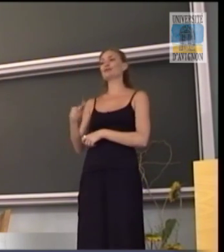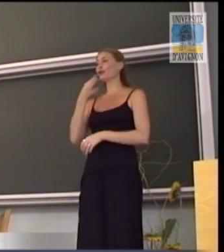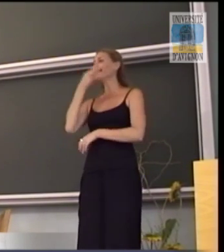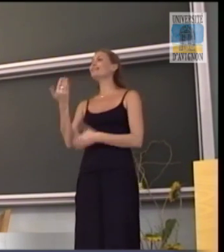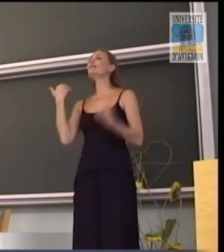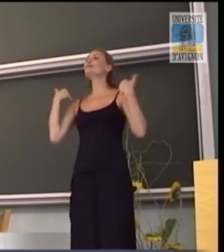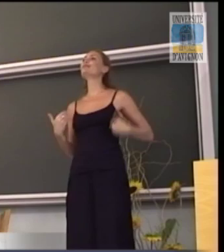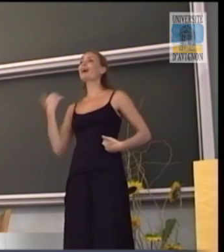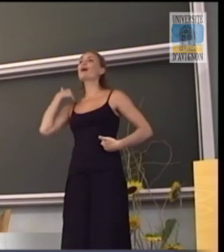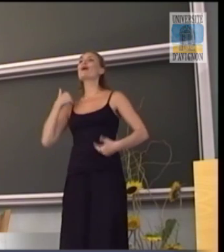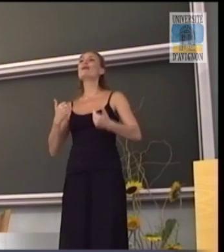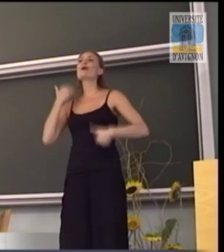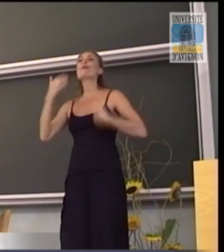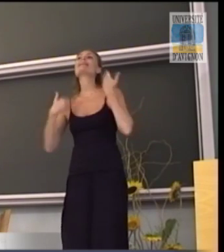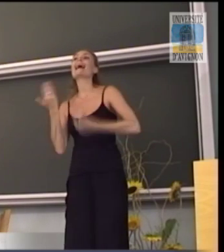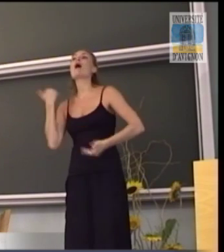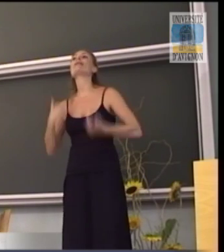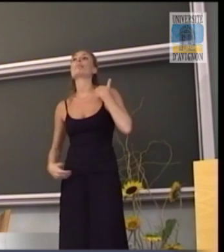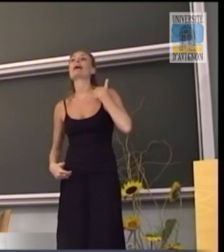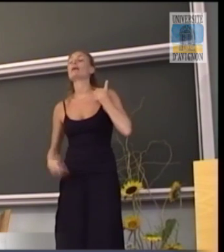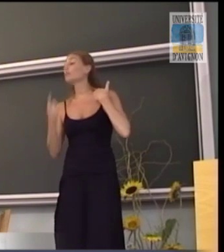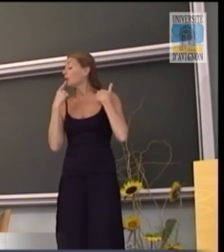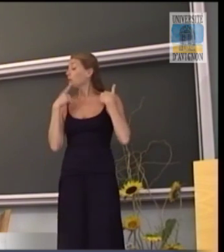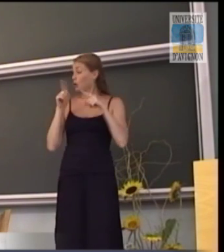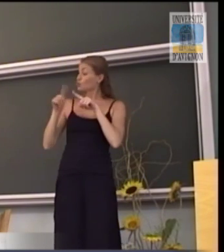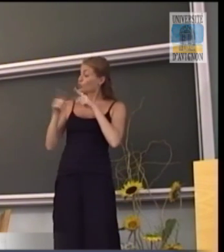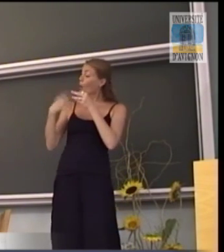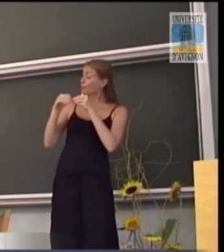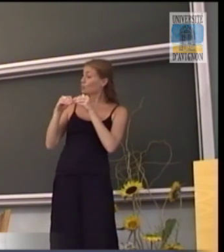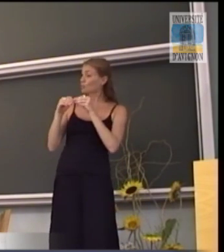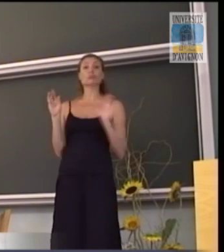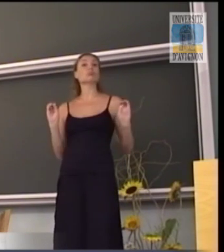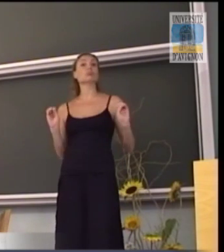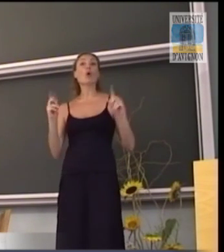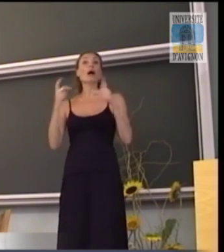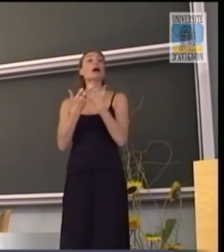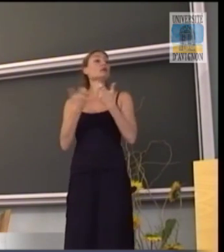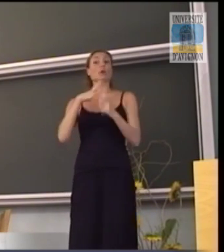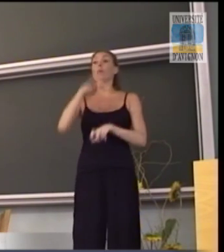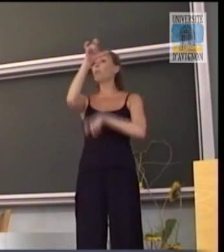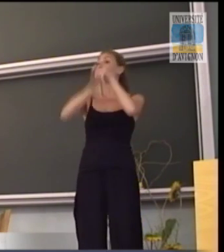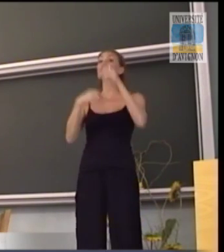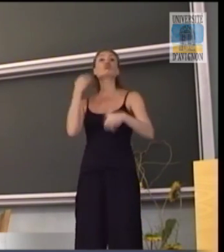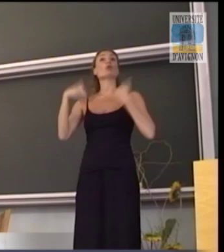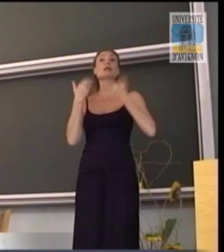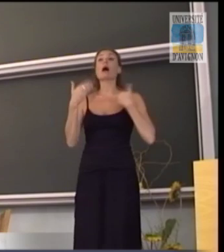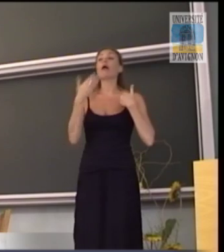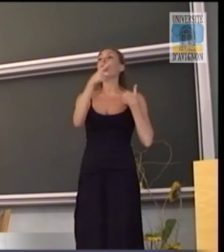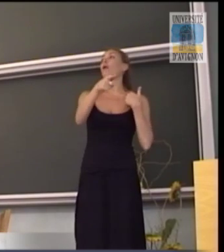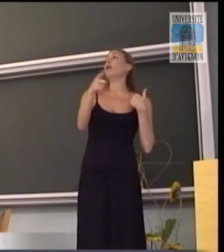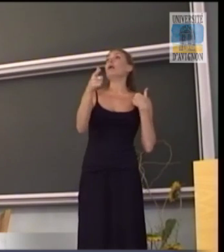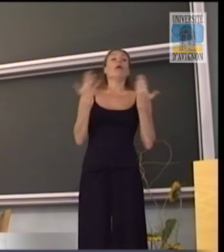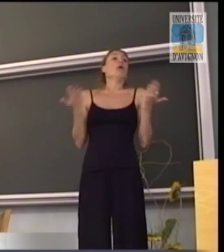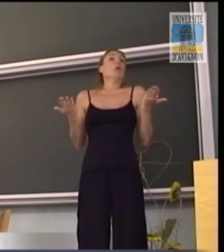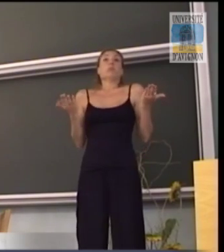et je dis « et quel talent ça donne en plus ?» Parce que je connais des comédiens très, très limités au niveau de la relation